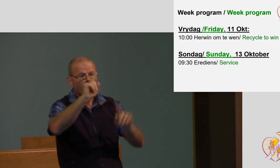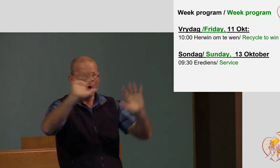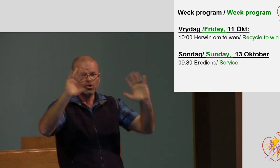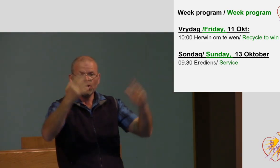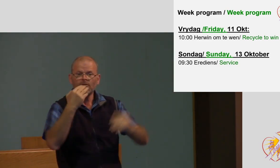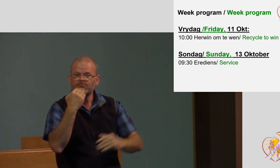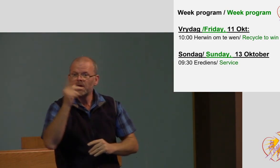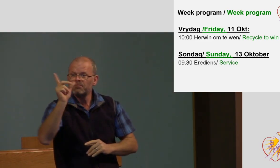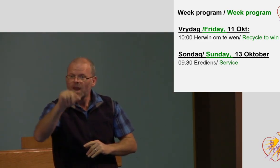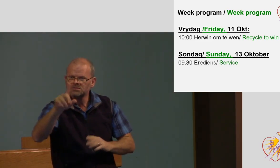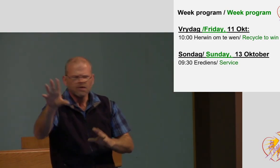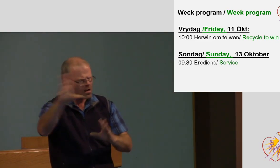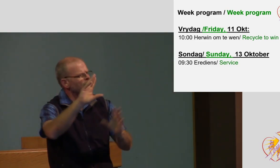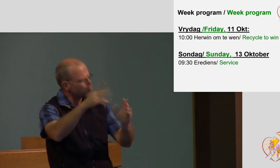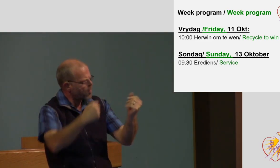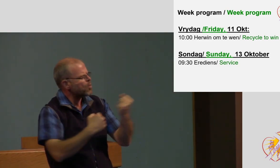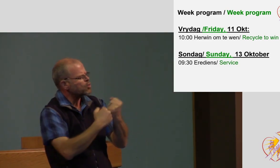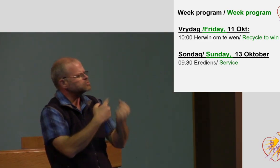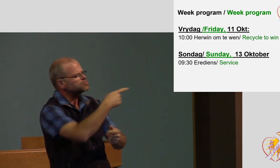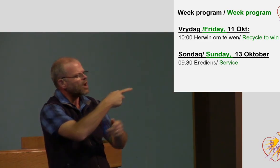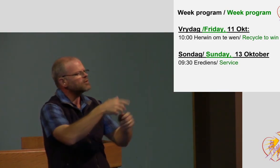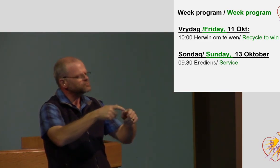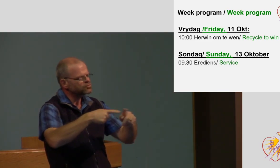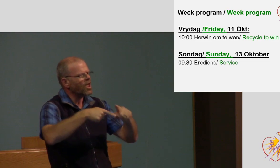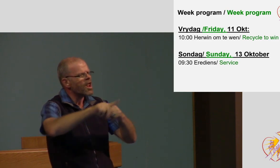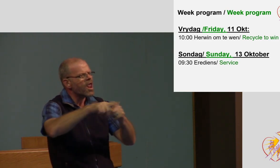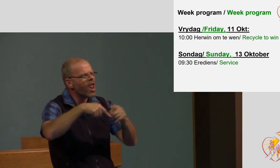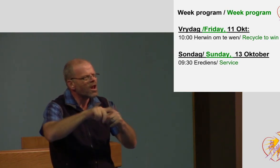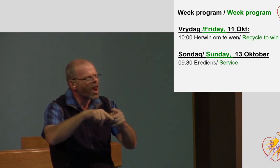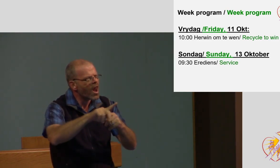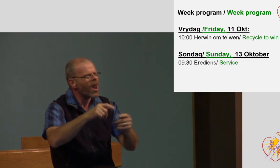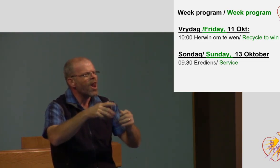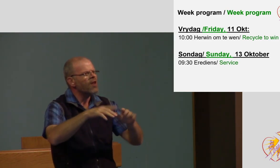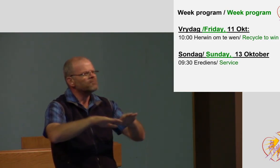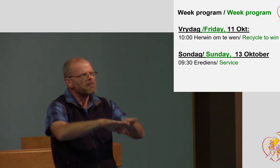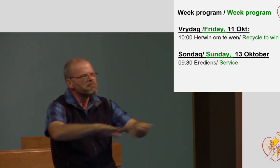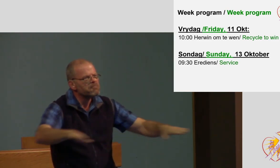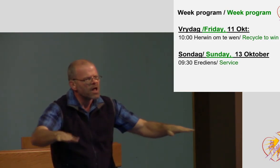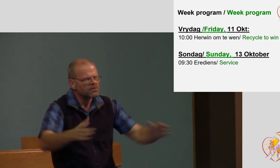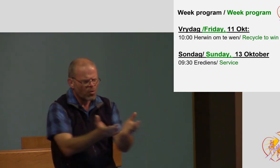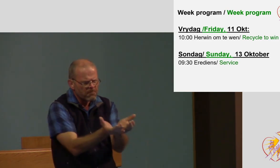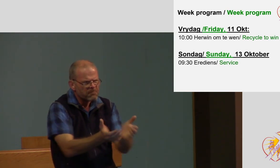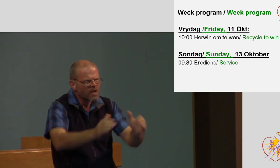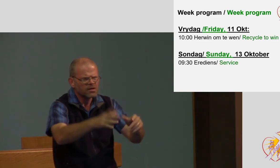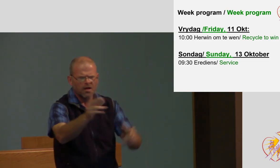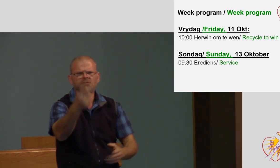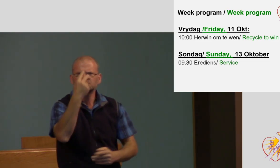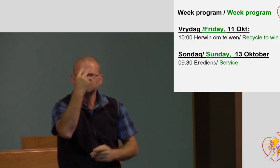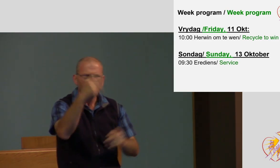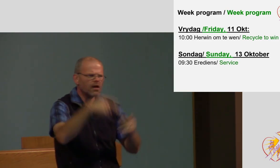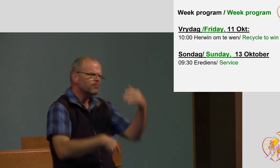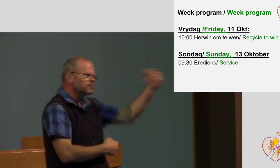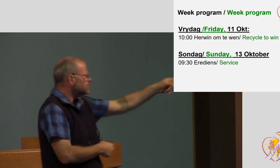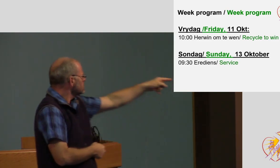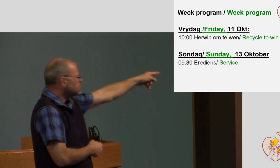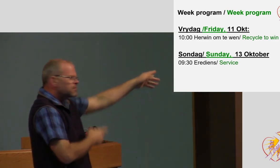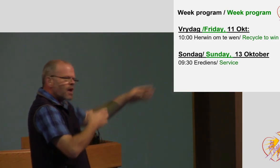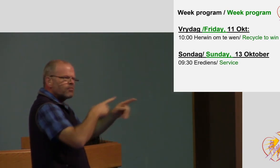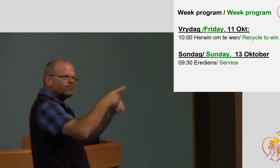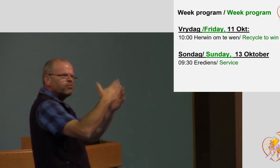daarmee van 10:00 af, mense is welkom te kom ondersteun, ons brei, maatjies, bakkies, julle kan kyk hier